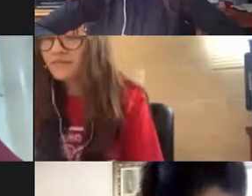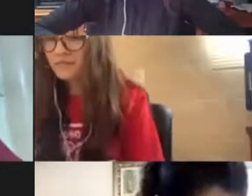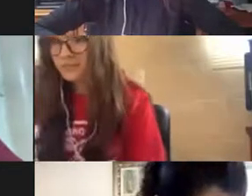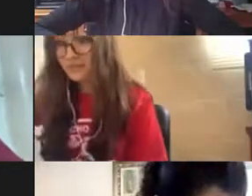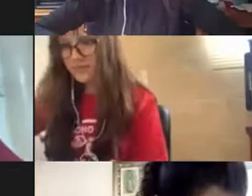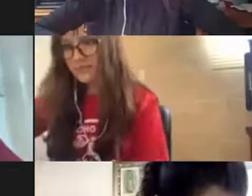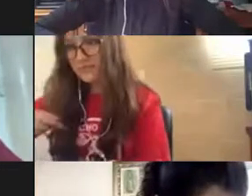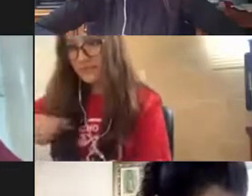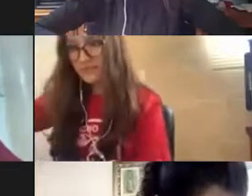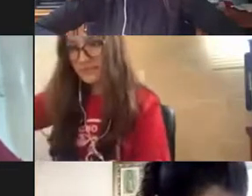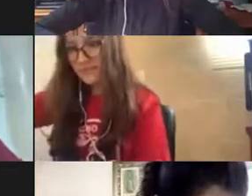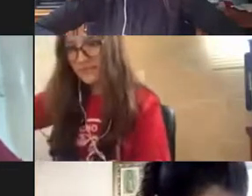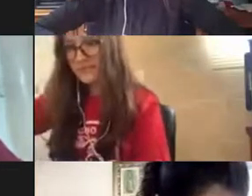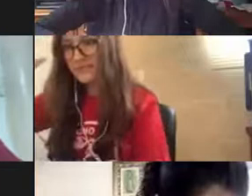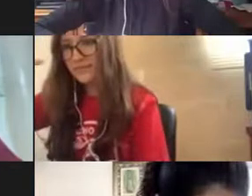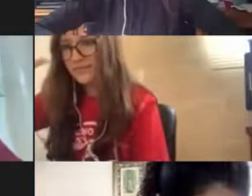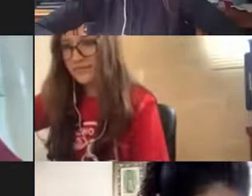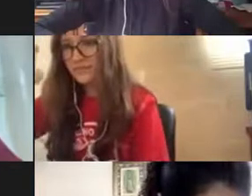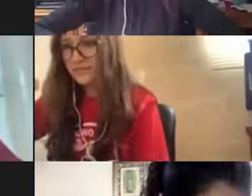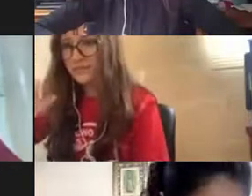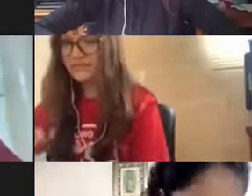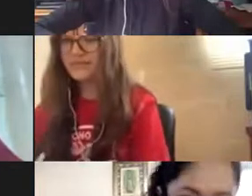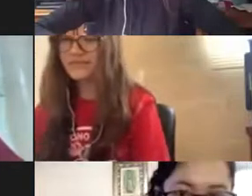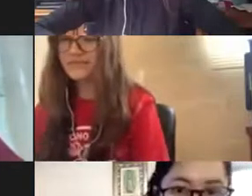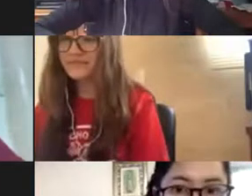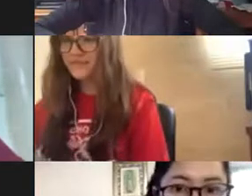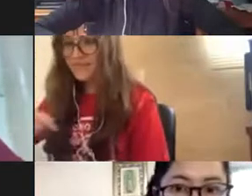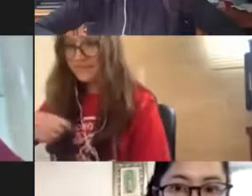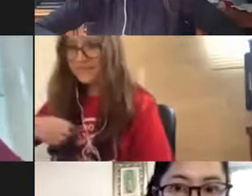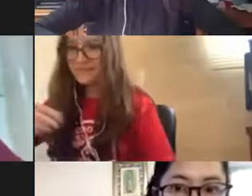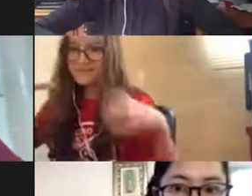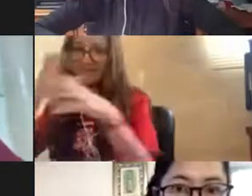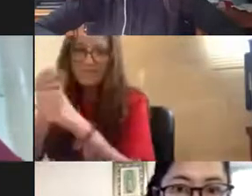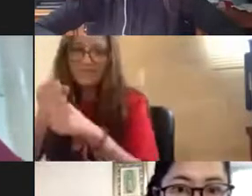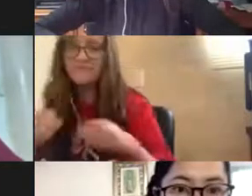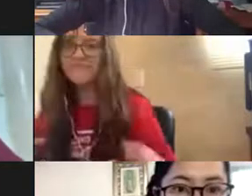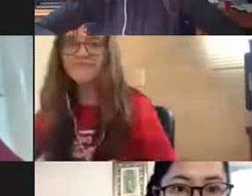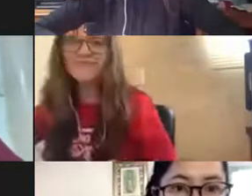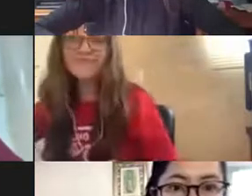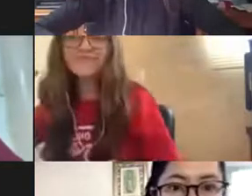Paola Montserrat Huerta Meneses. Presente. Hernández Jessica.